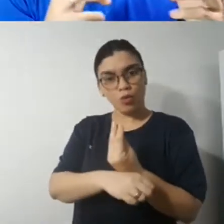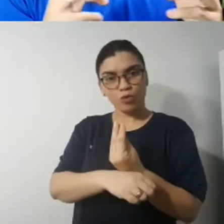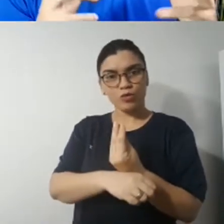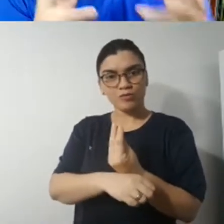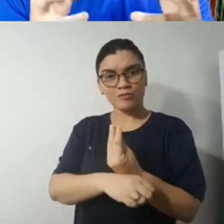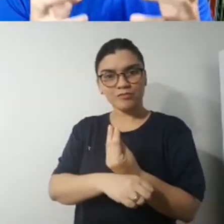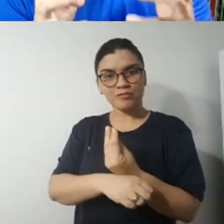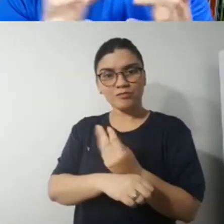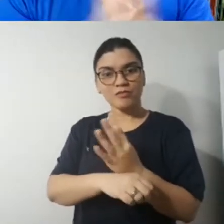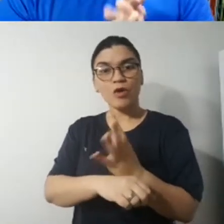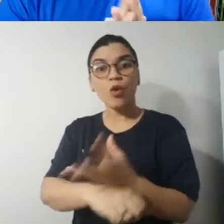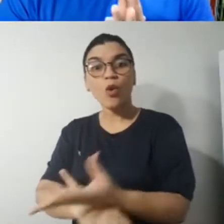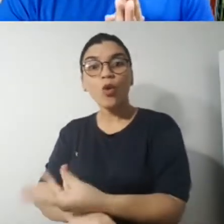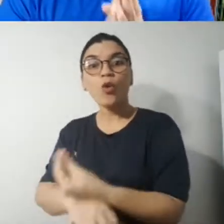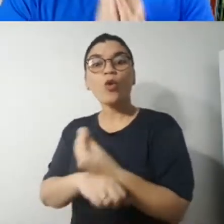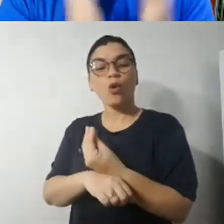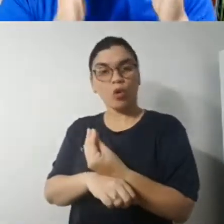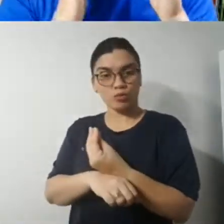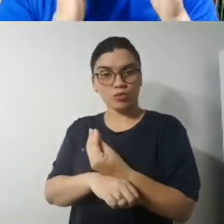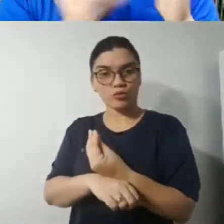do chamado de Deus.